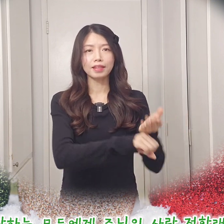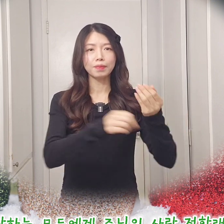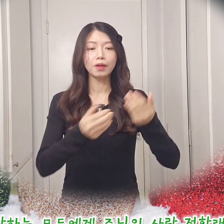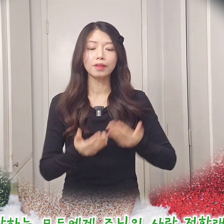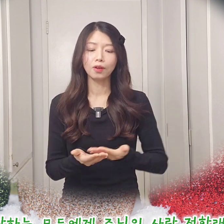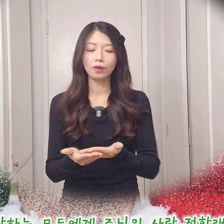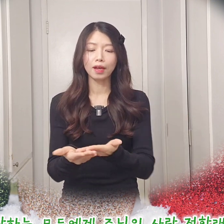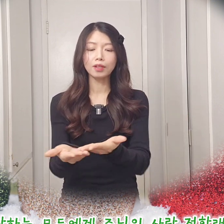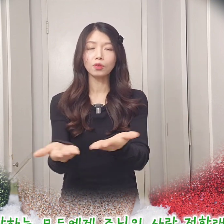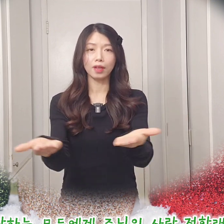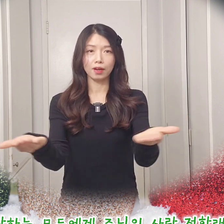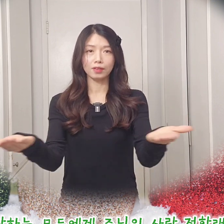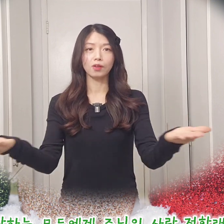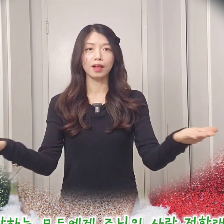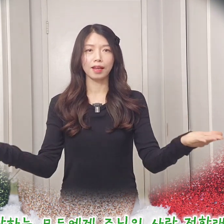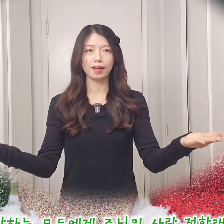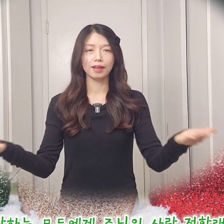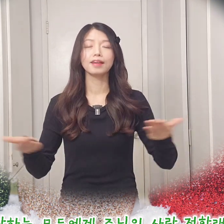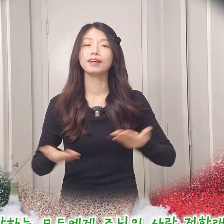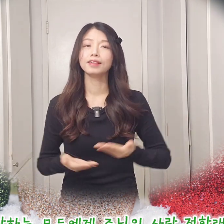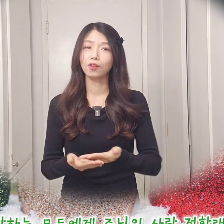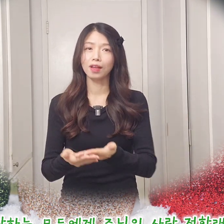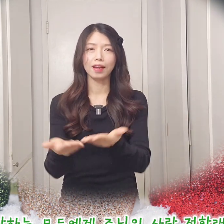아니시면 이렇게 하셔도 돼요. 전할래. 전할래.